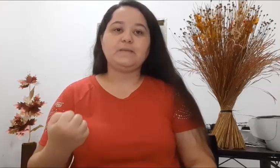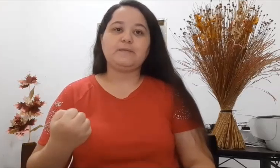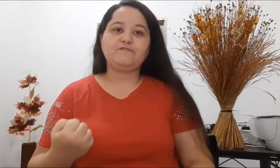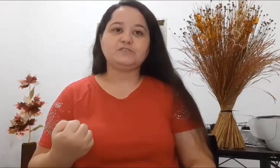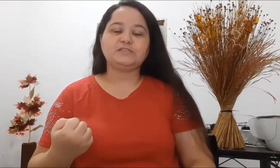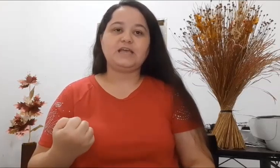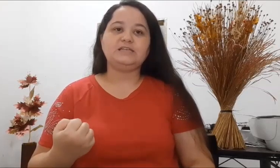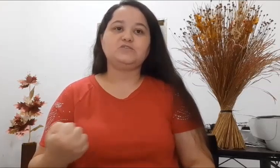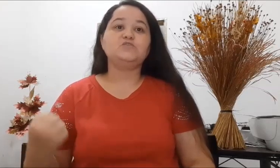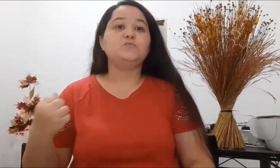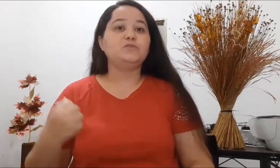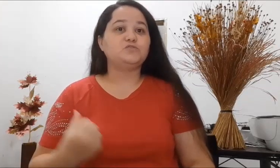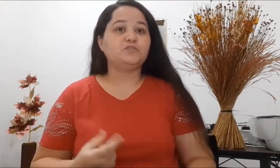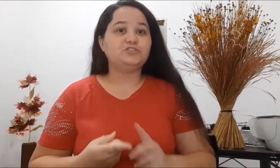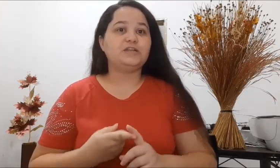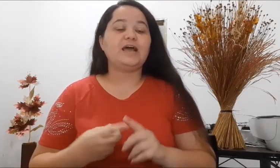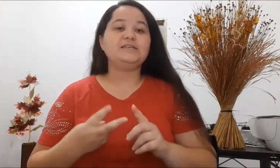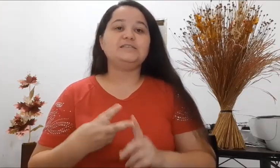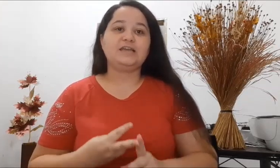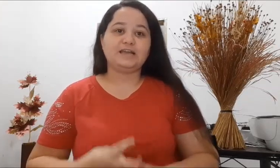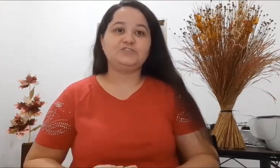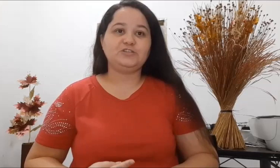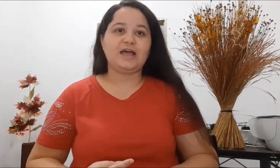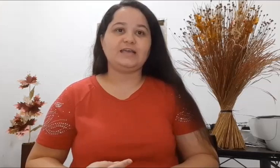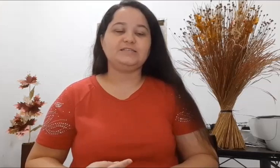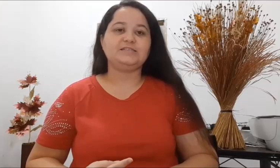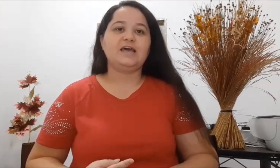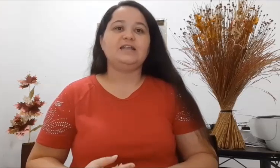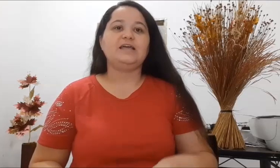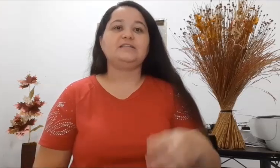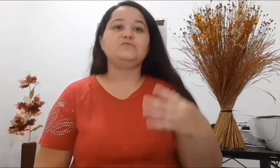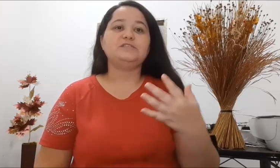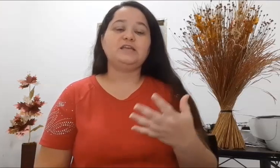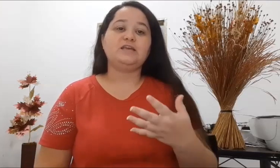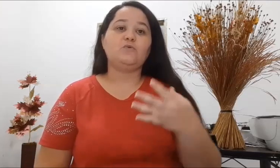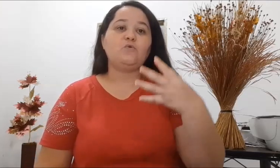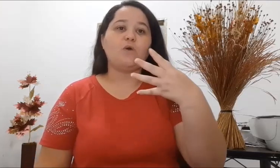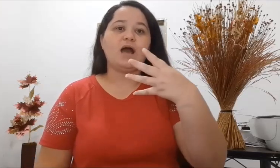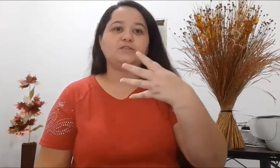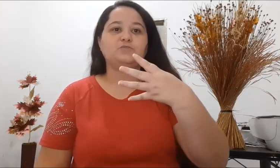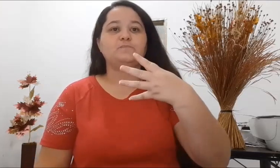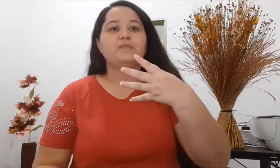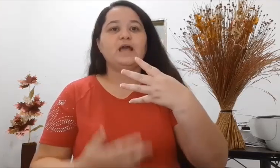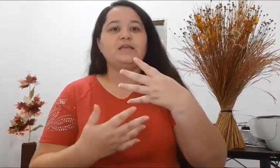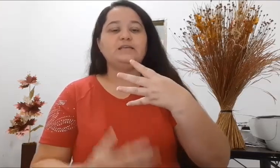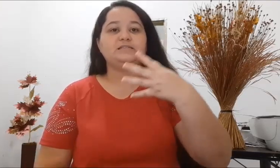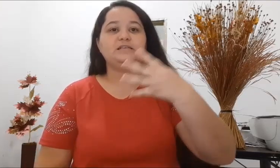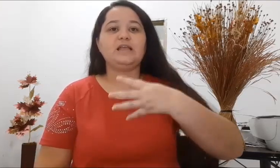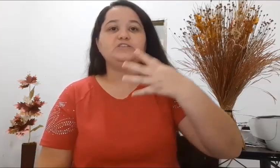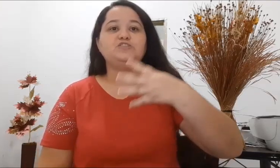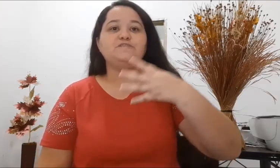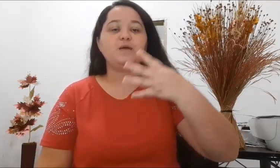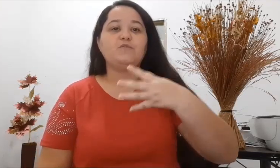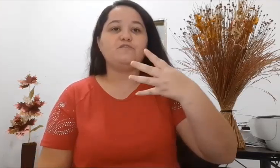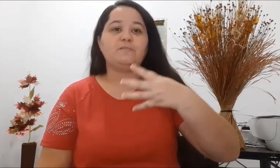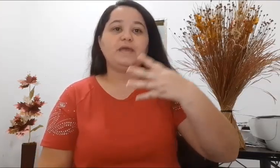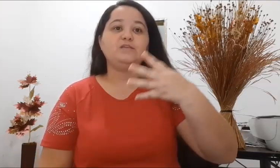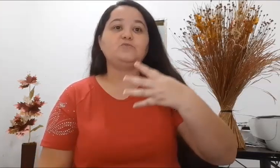para vocês os números ordinais e cardinais. Então, se o 4 aqui, se ele tiver movimento,